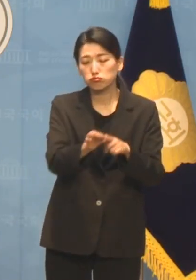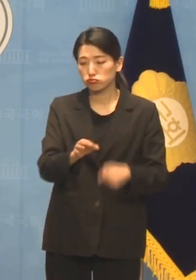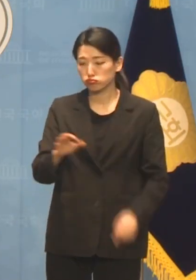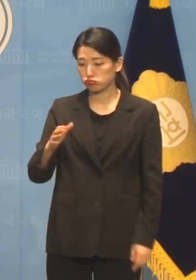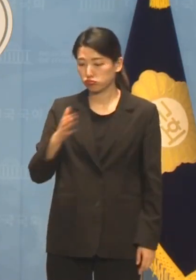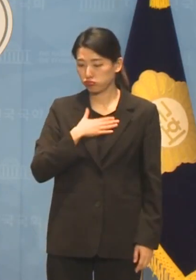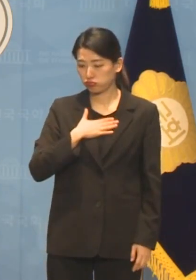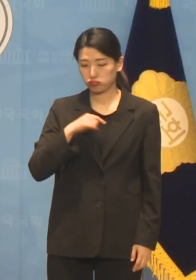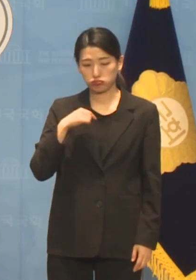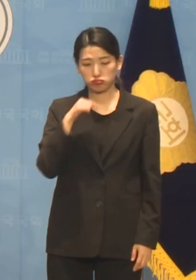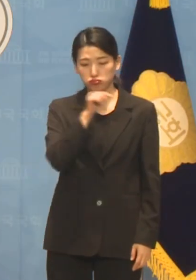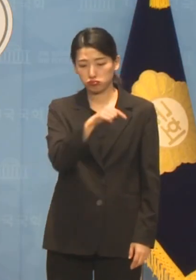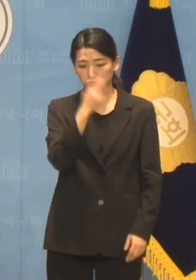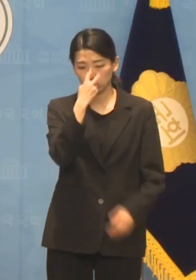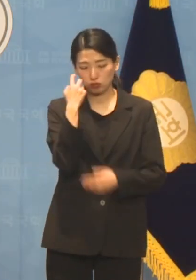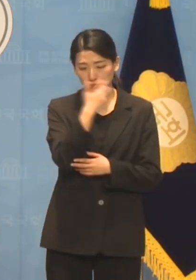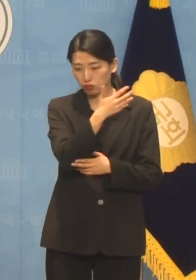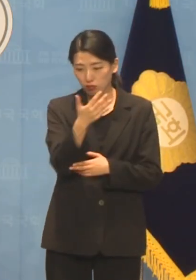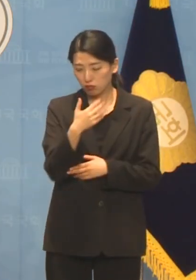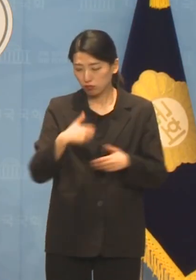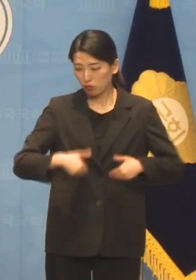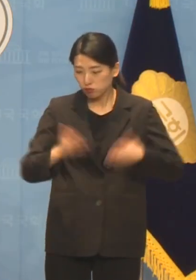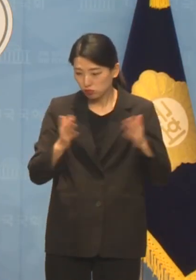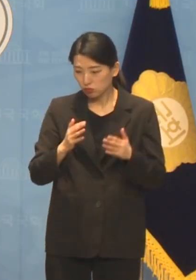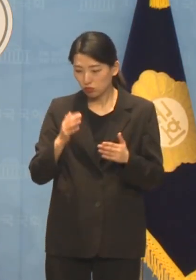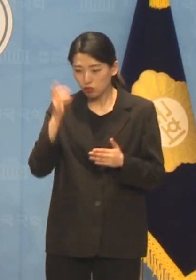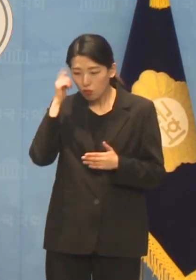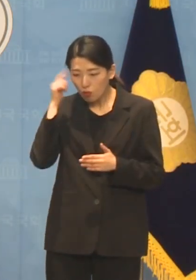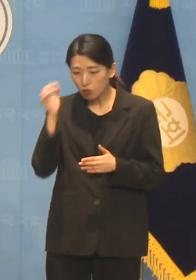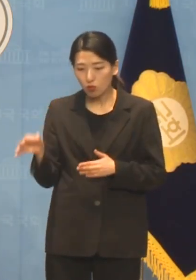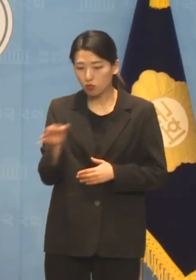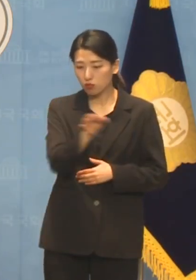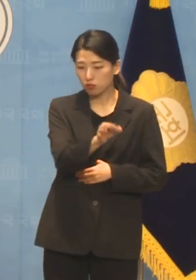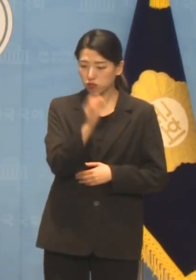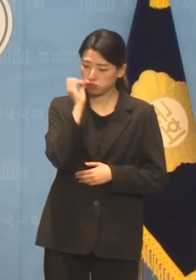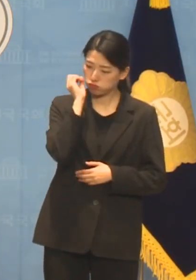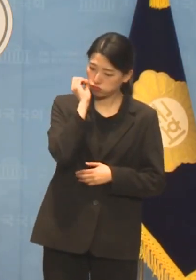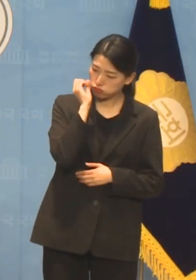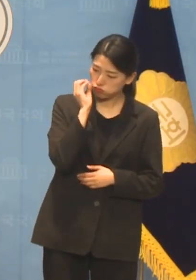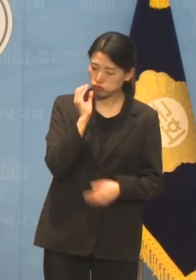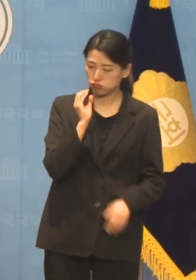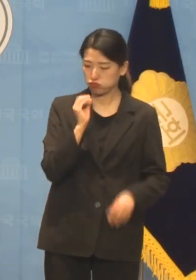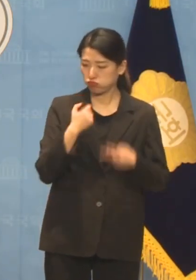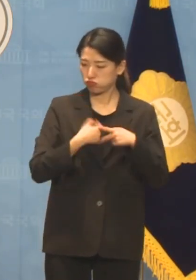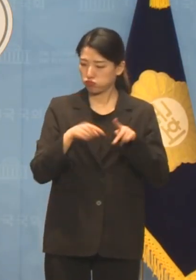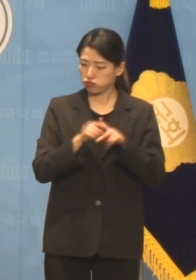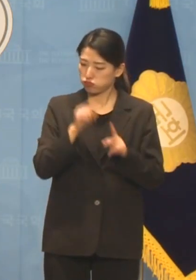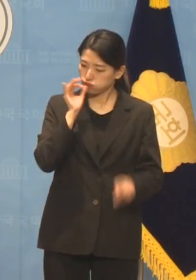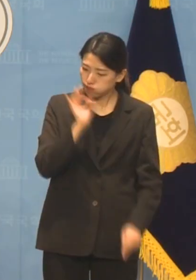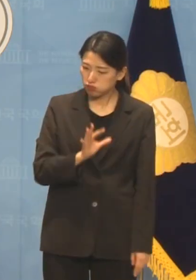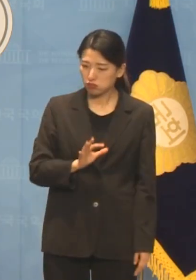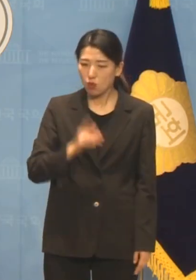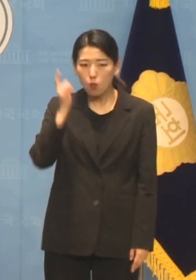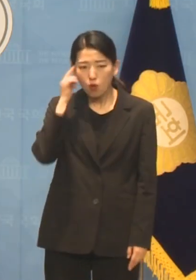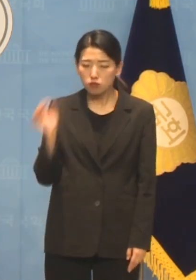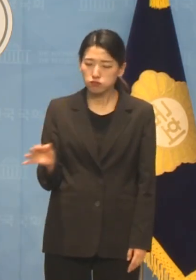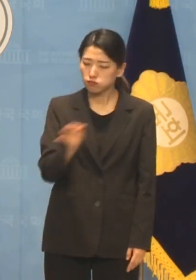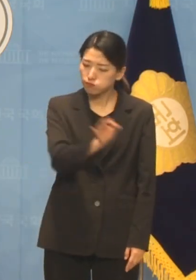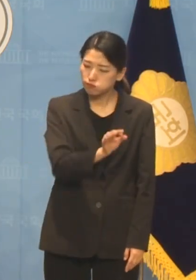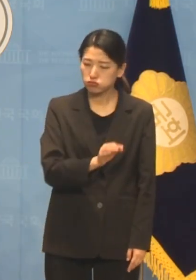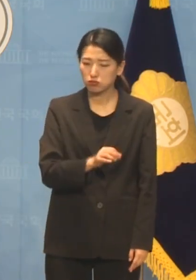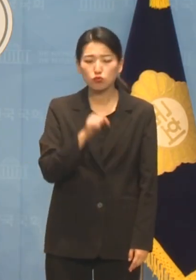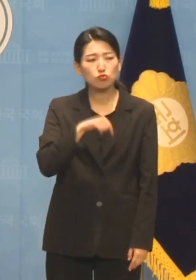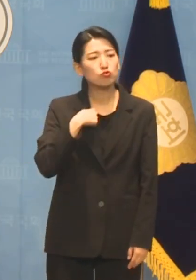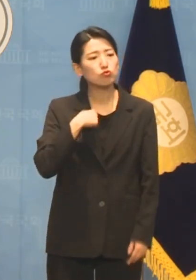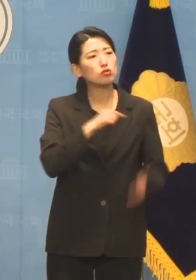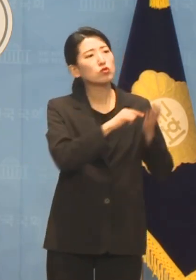없다고 했는데 비용이 들어갔을 텐데 왜 했나? 오히려 의문을 가질 정도로 지금 상황이 이해되지 않는다며 그 미공개 여론조사가